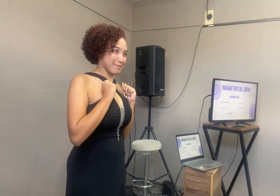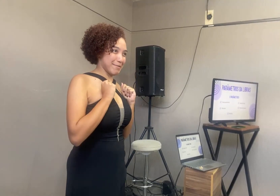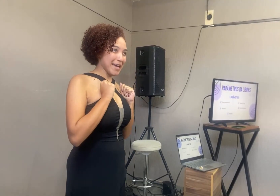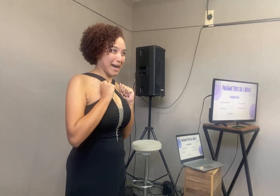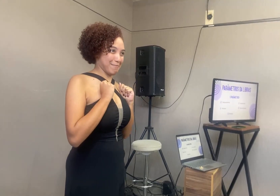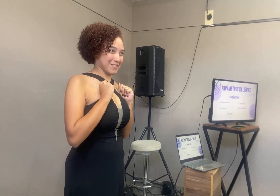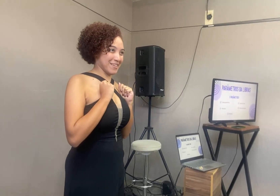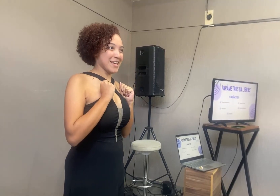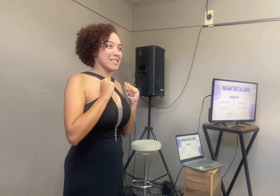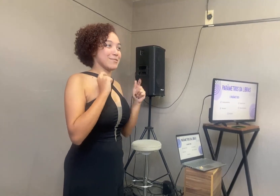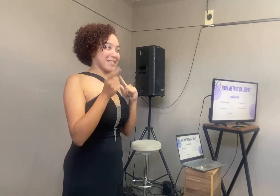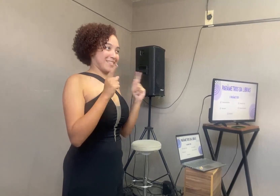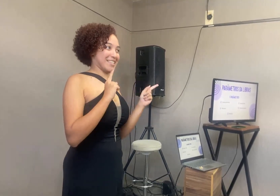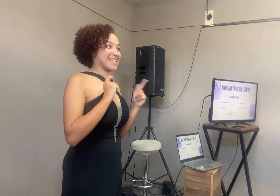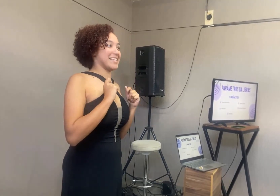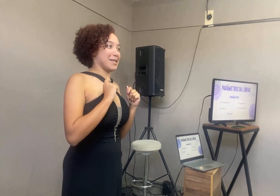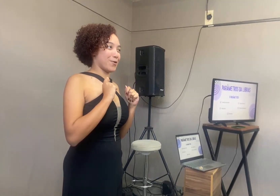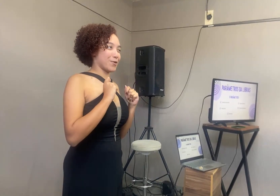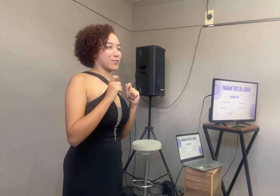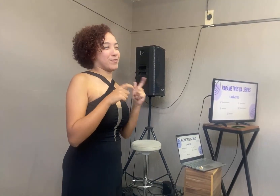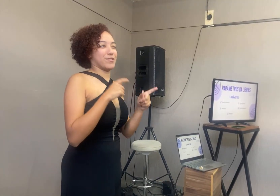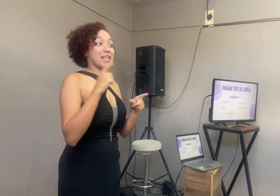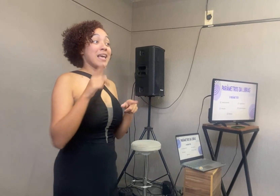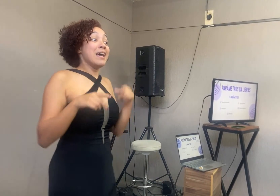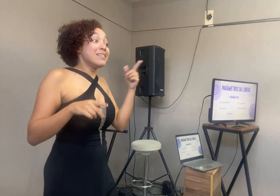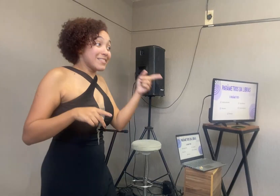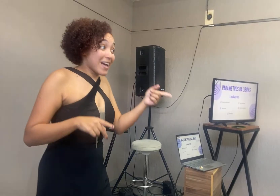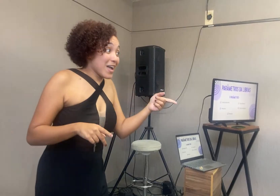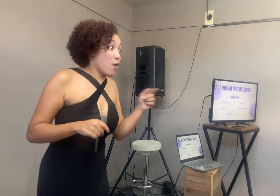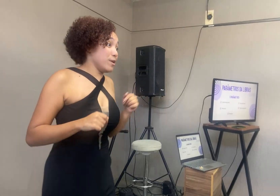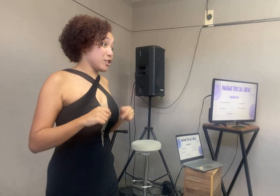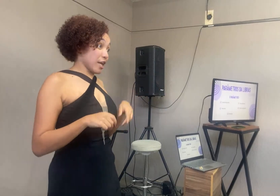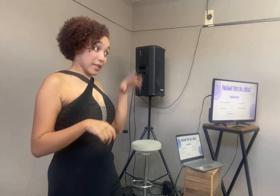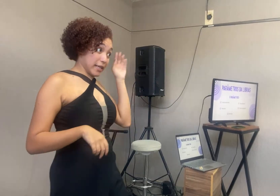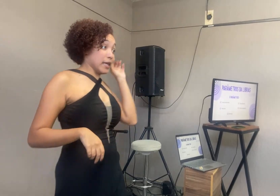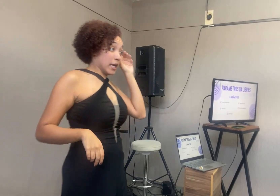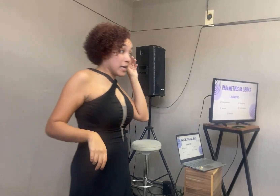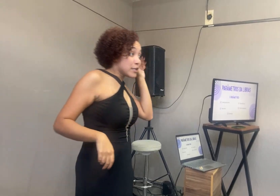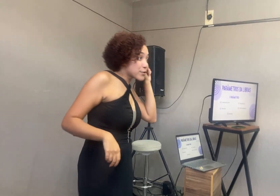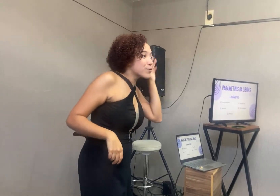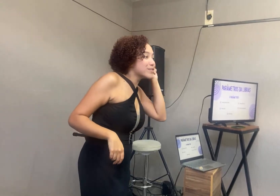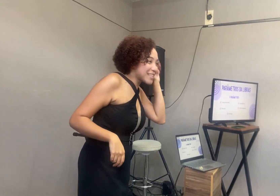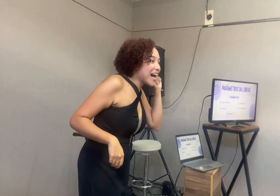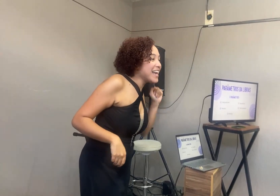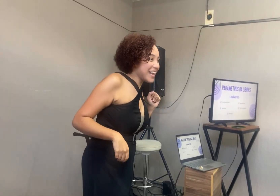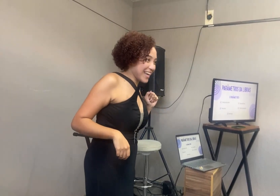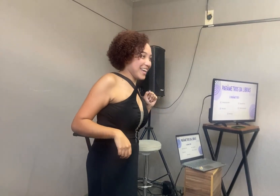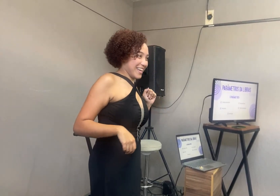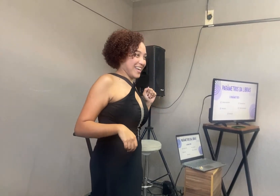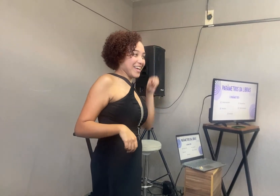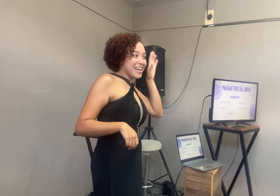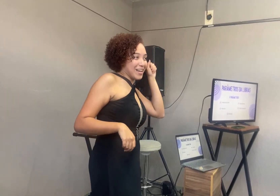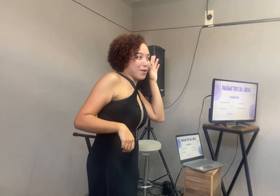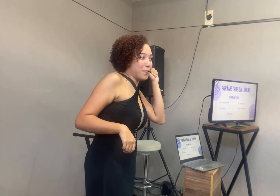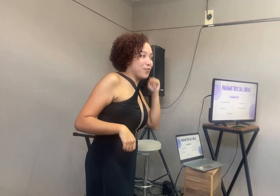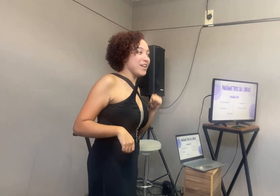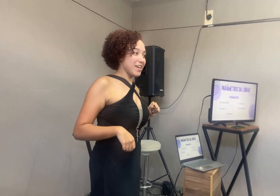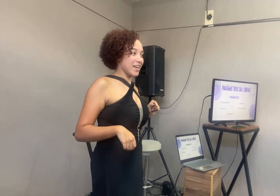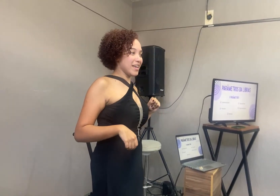bem rápido. Se você está sendo irônico, se você está realmente querendo ali escutar, né, ele, ouvir